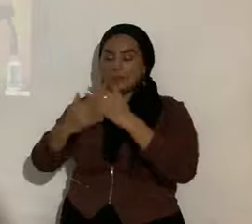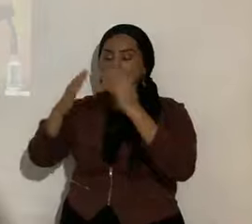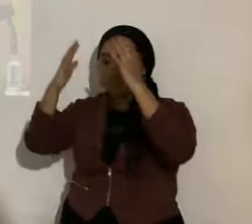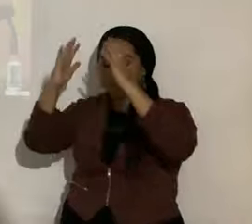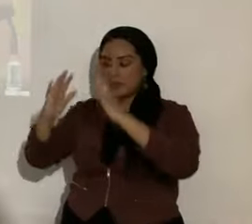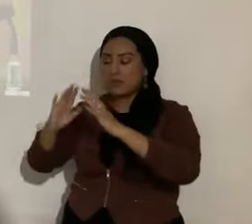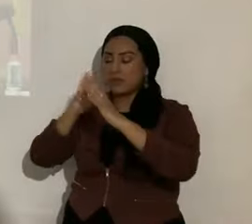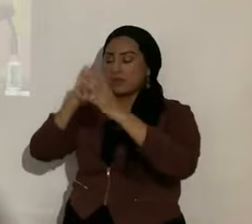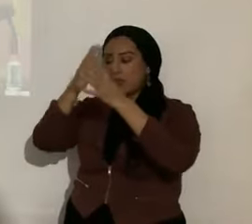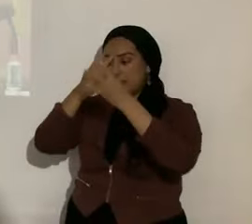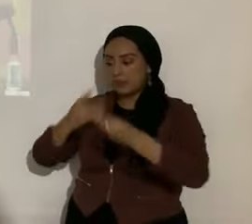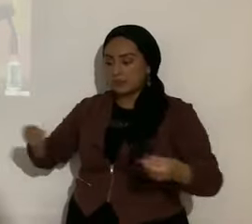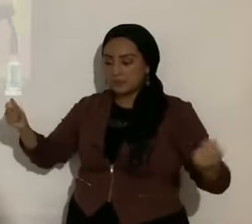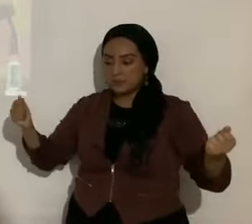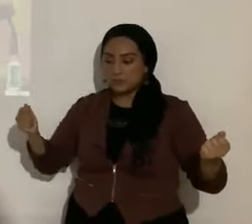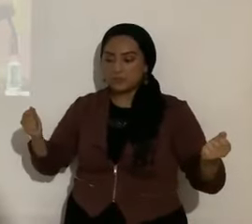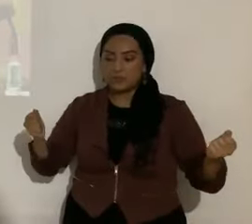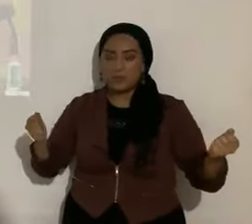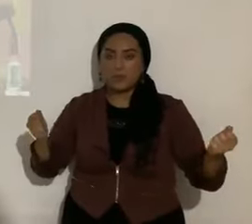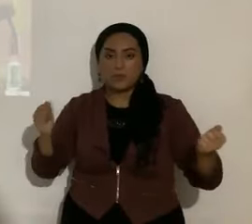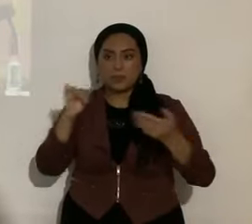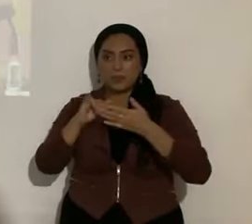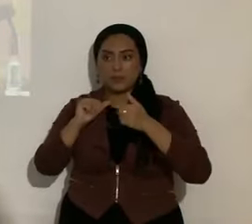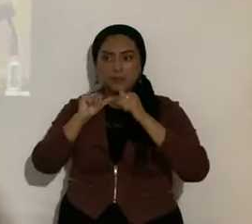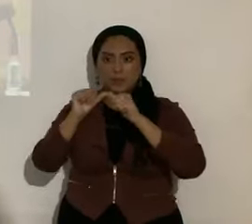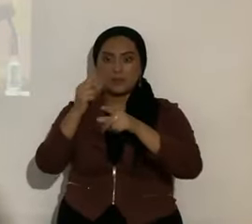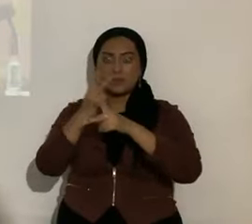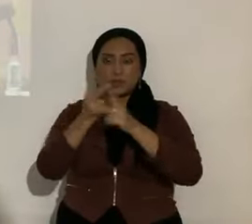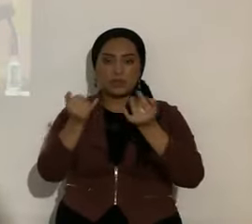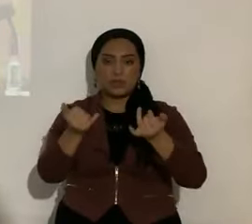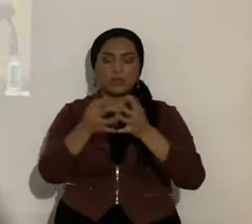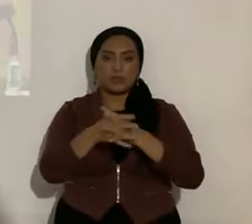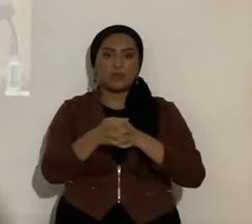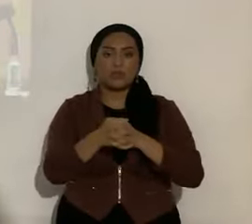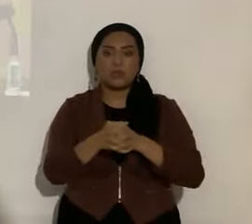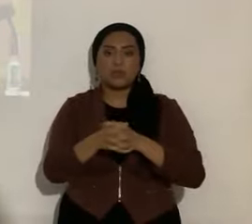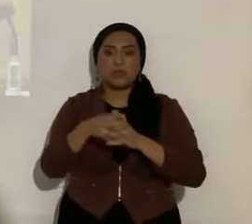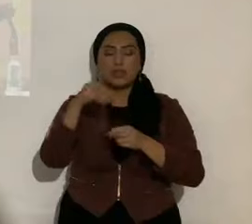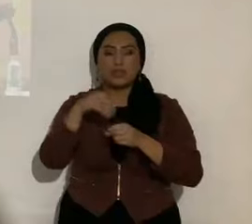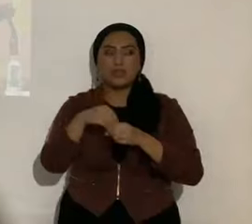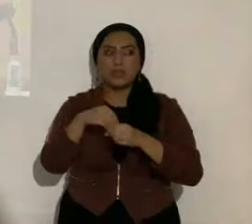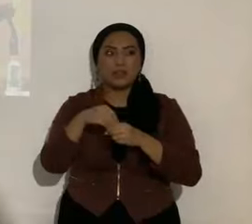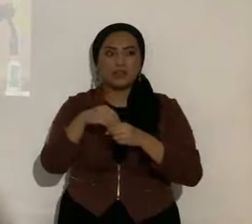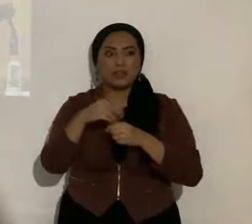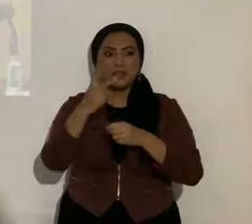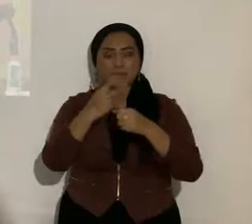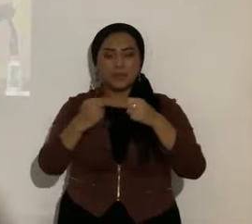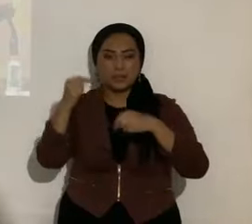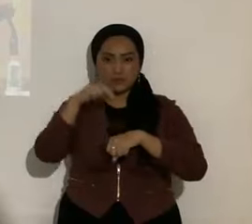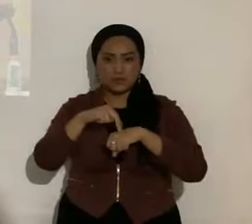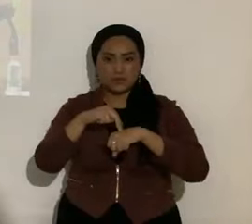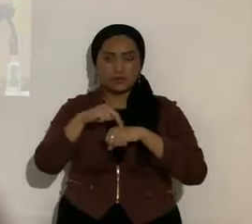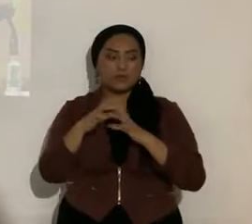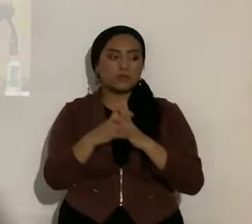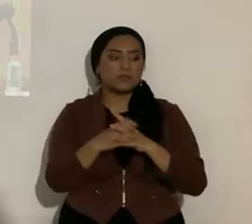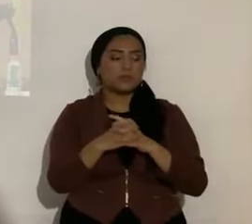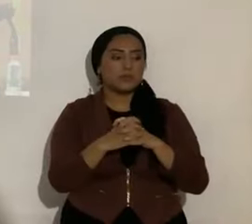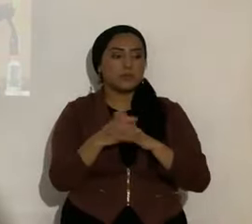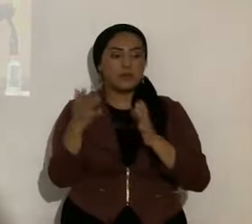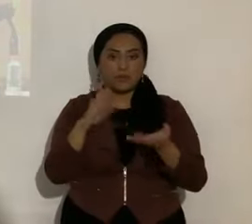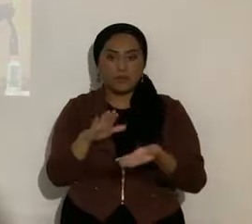enfermos y sanarán. Eso se sigue cumpliendo ahora. En el caso de la resurrección de